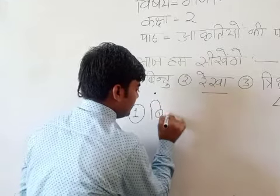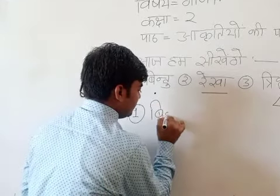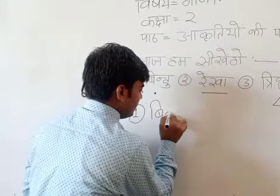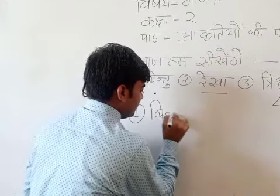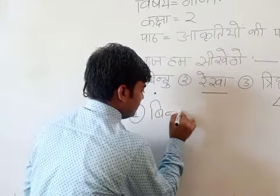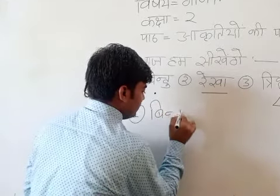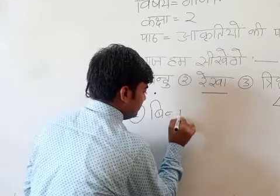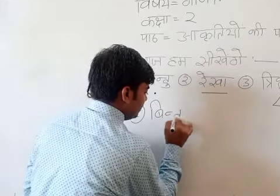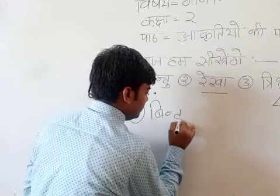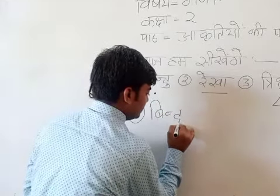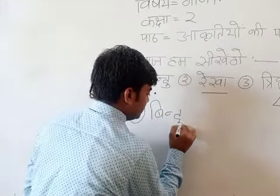बिन्दू